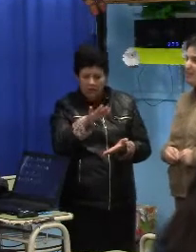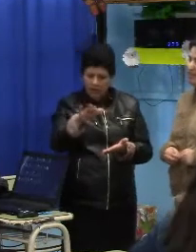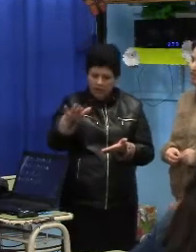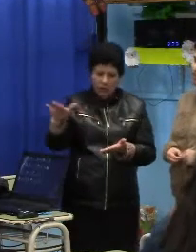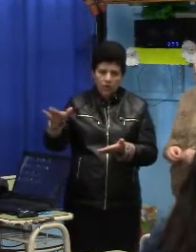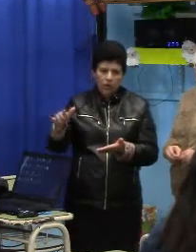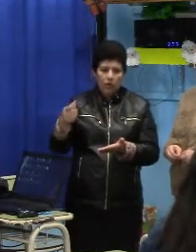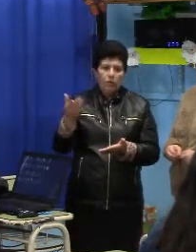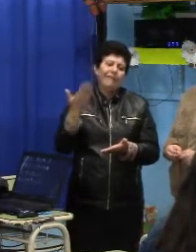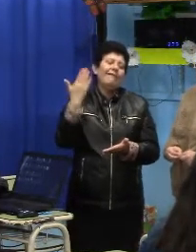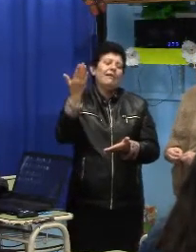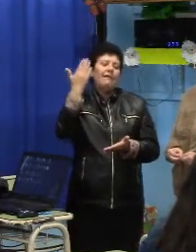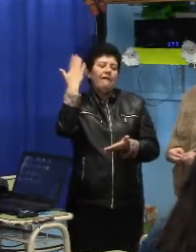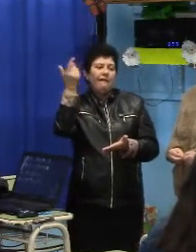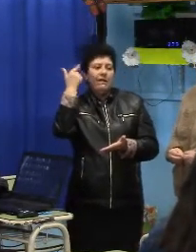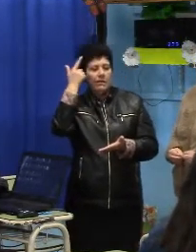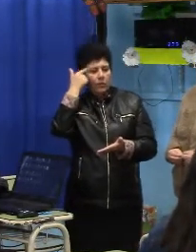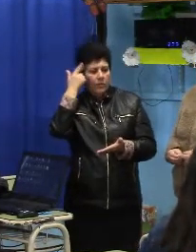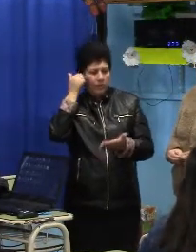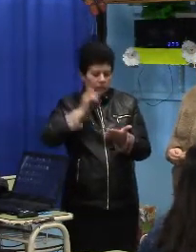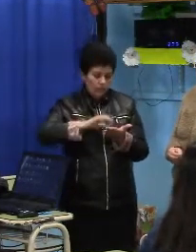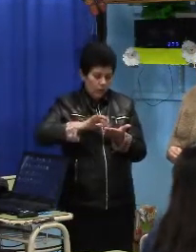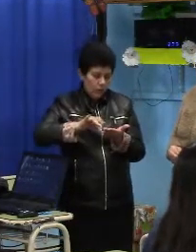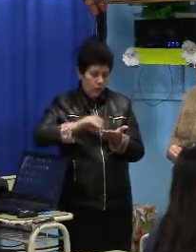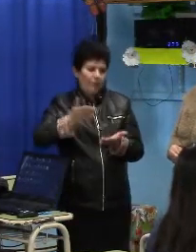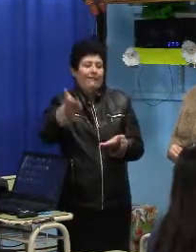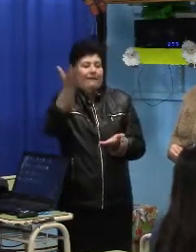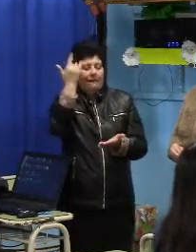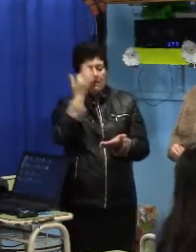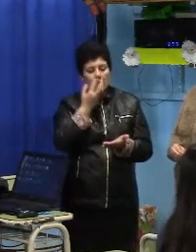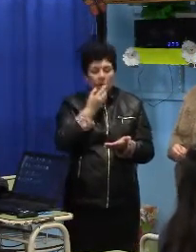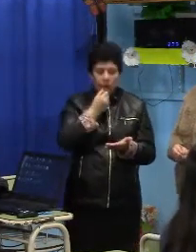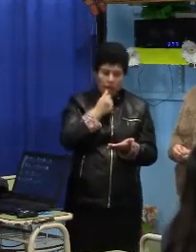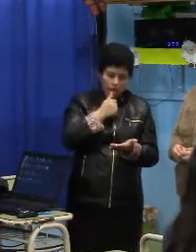el braille, los que hemos gustado de la lectura,